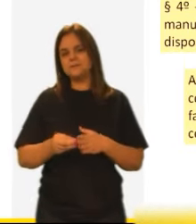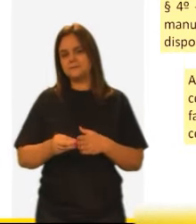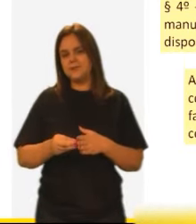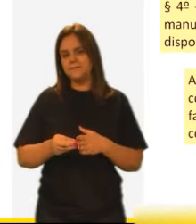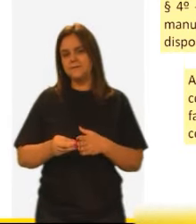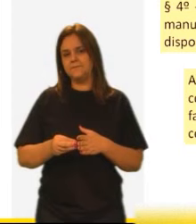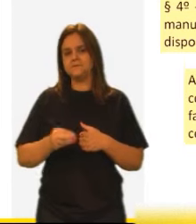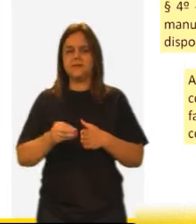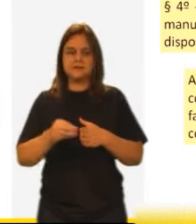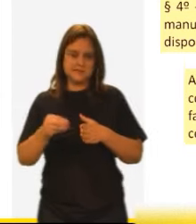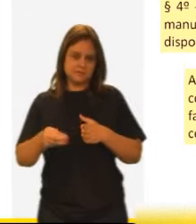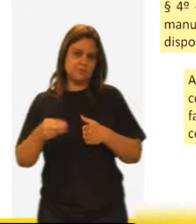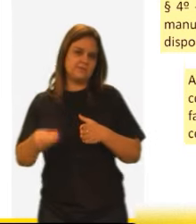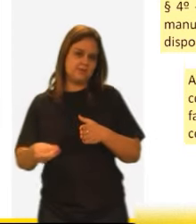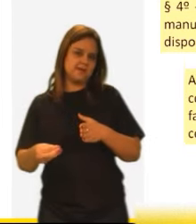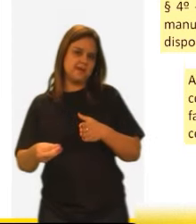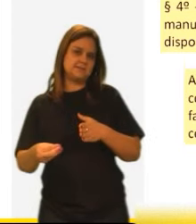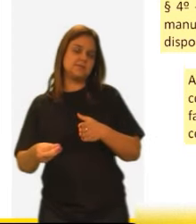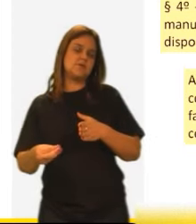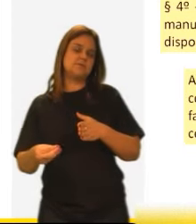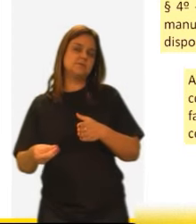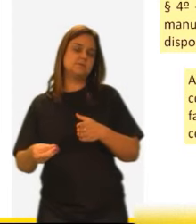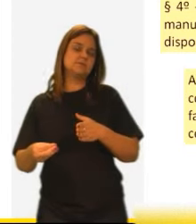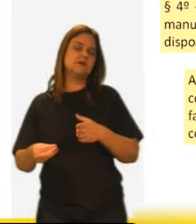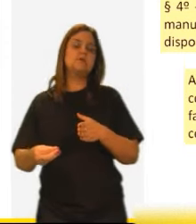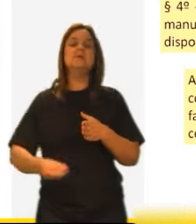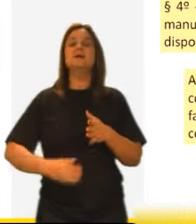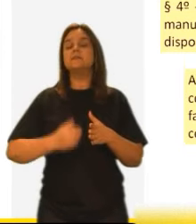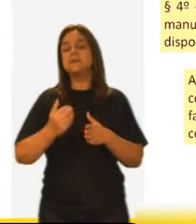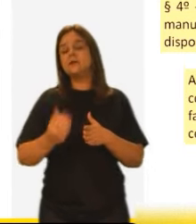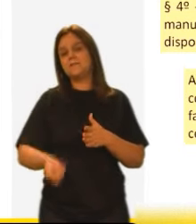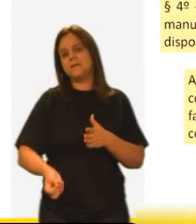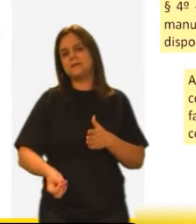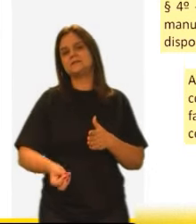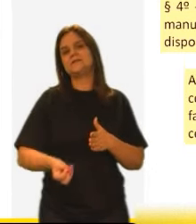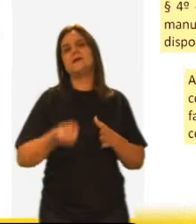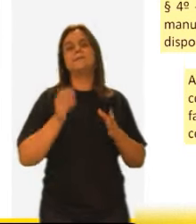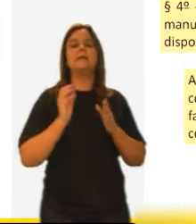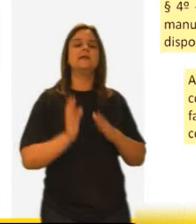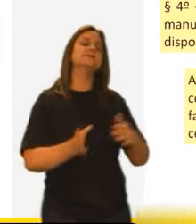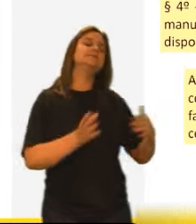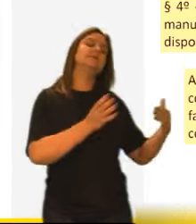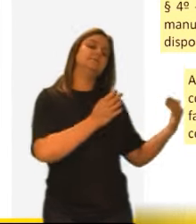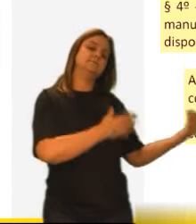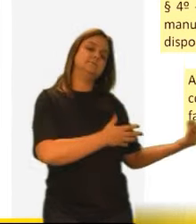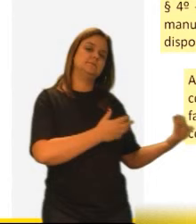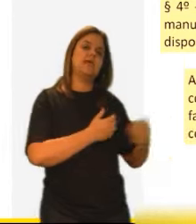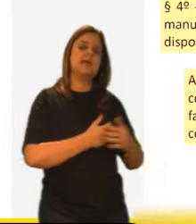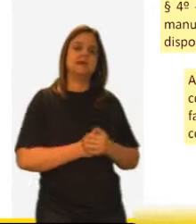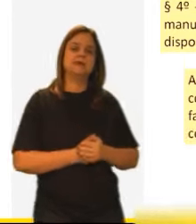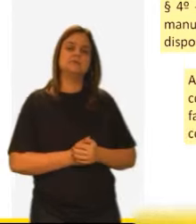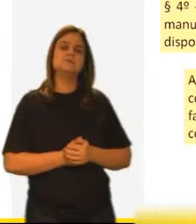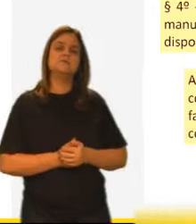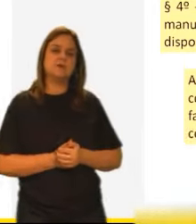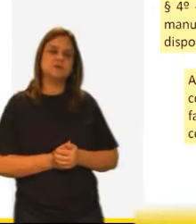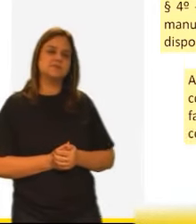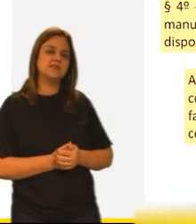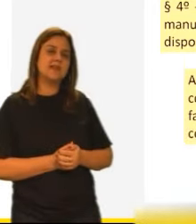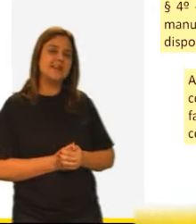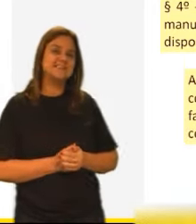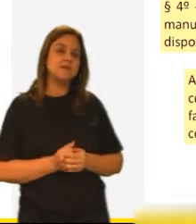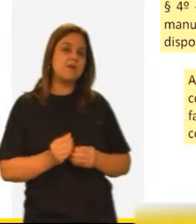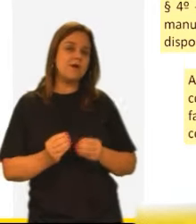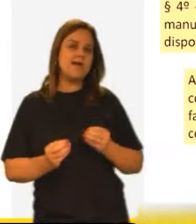ter que obedecer, você, legislador, que for criar essa nova contribuição, vai ter que obedecer a mesma regra dos